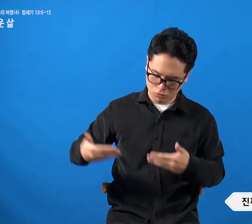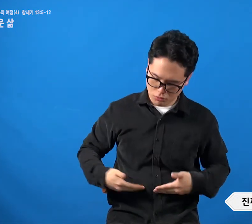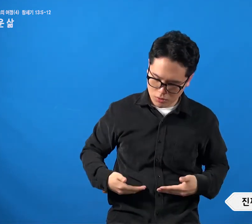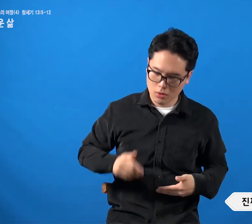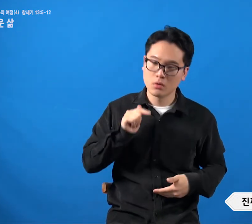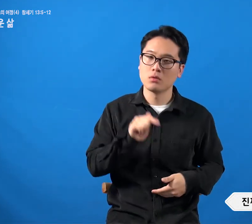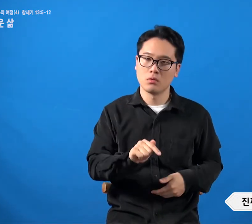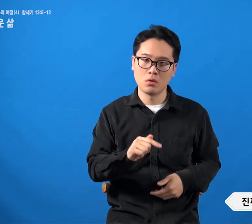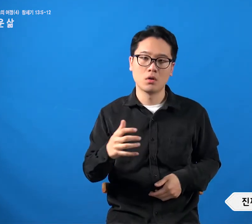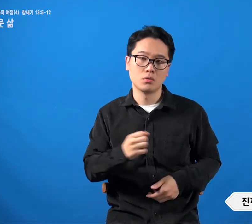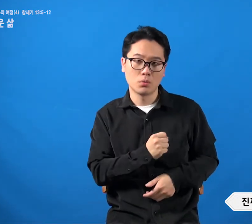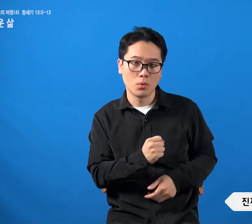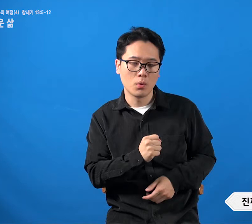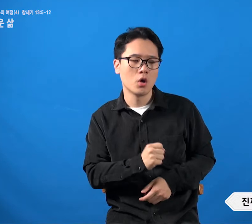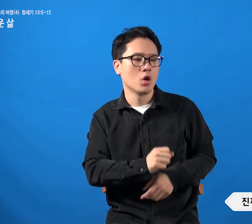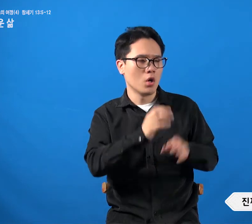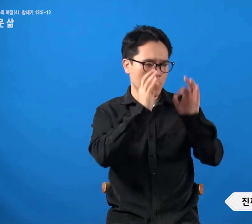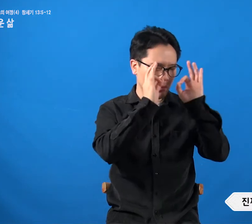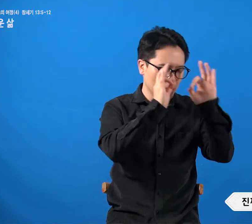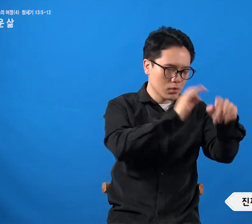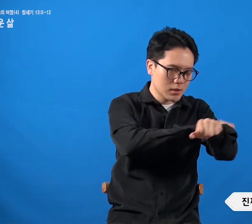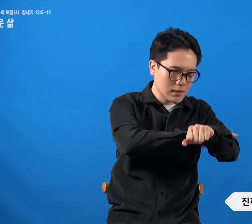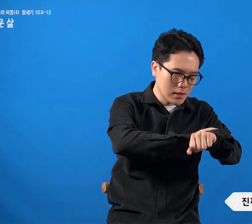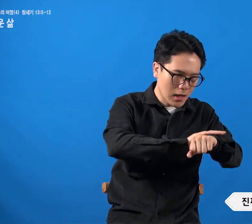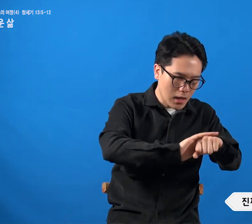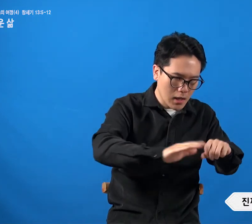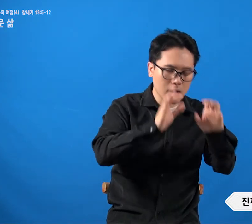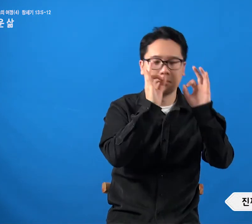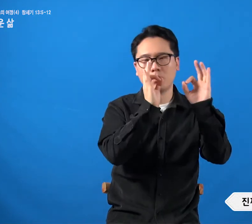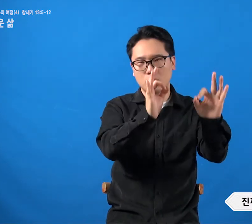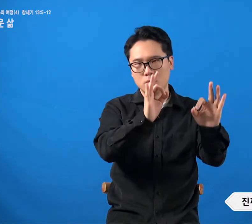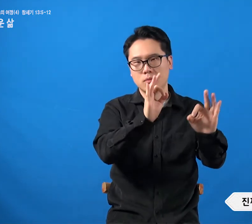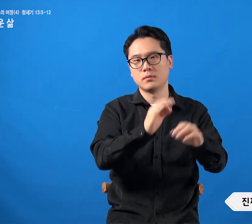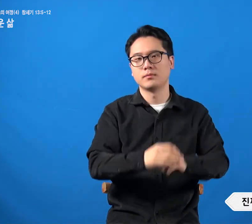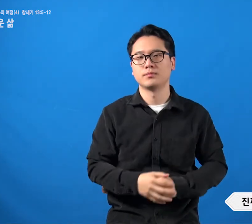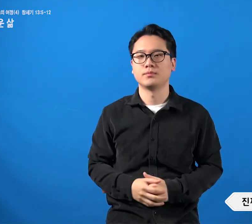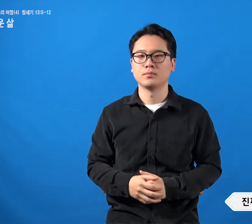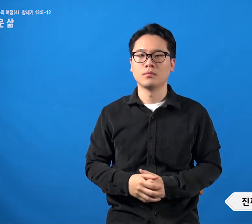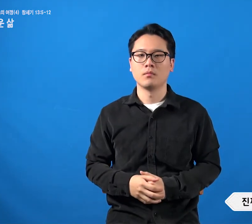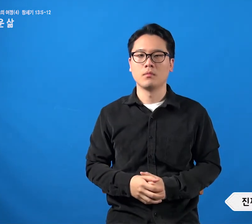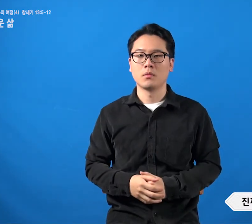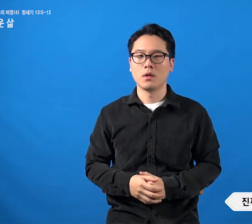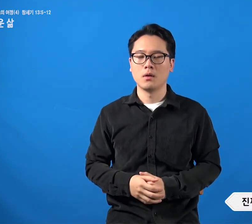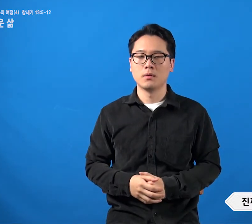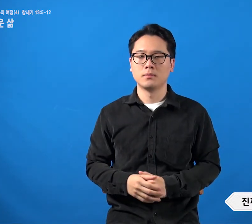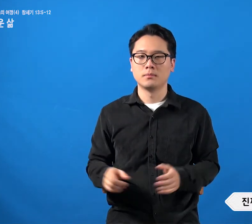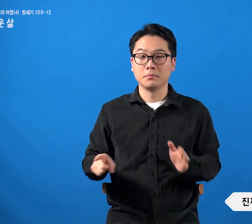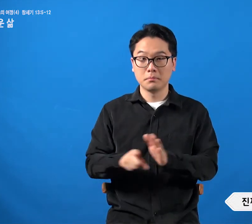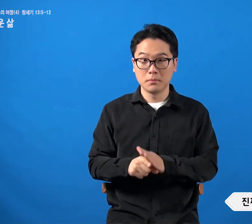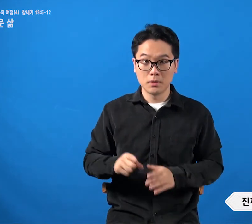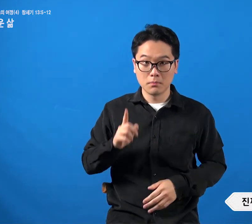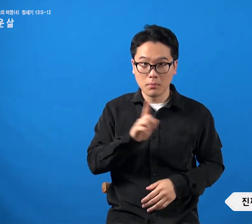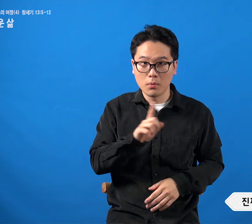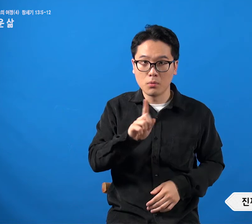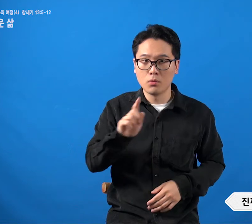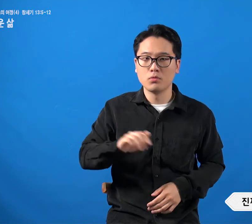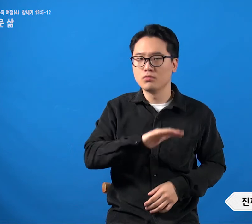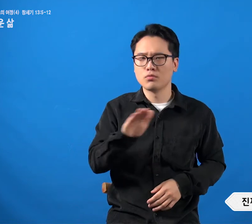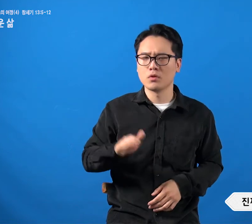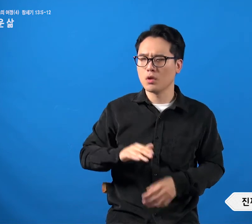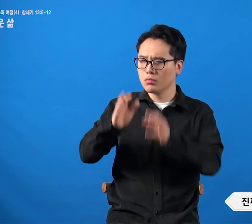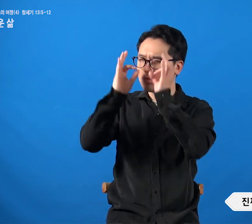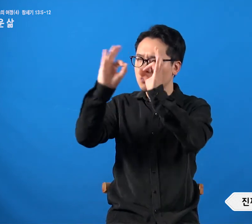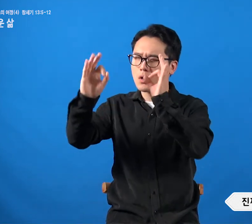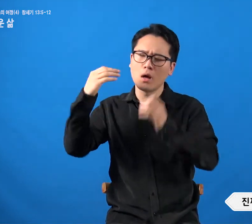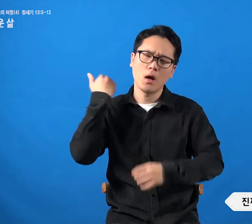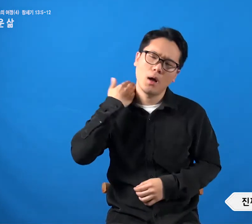것들을 제대로 잘 볼 수 있는 것을 말한다면, 믿음은 우리의 눈으로 보이지 않는 것조차도